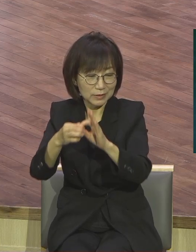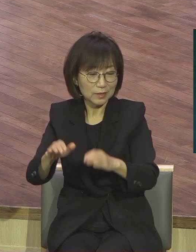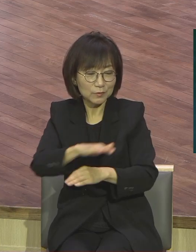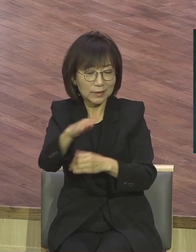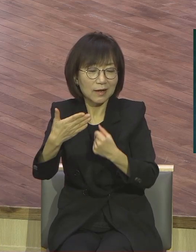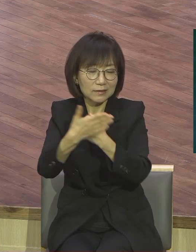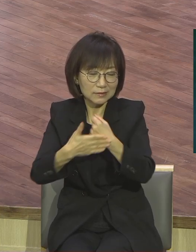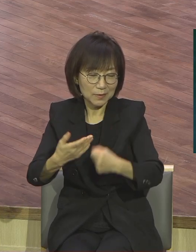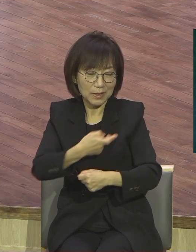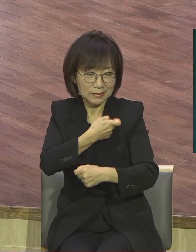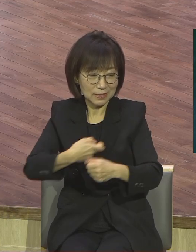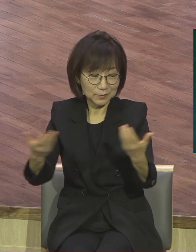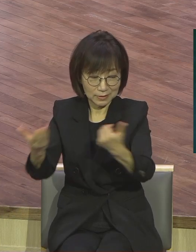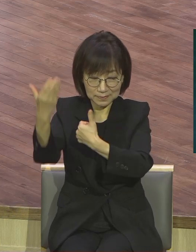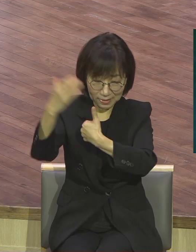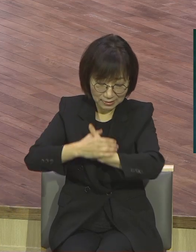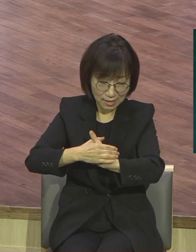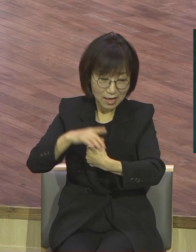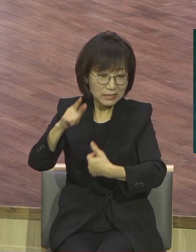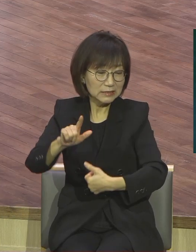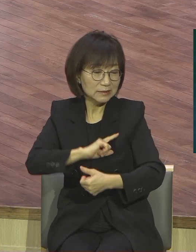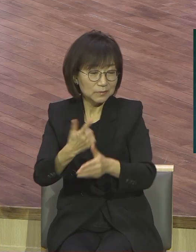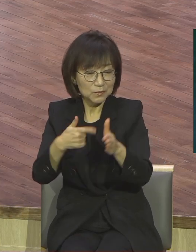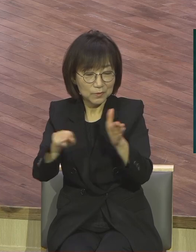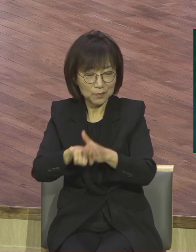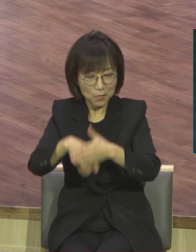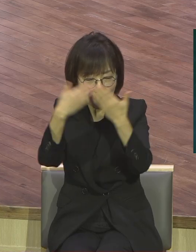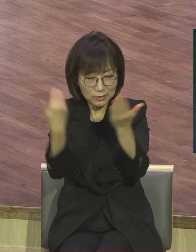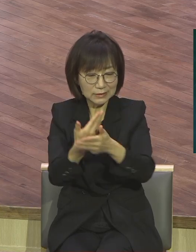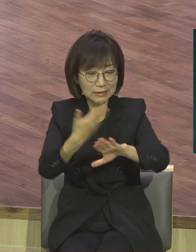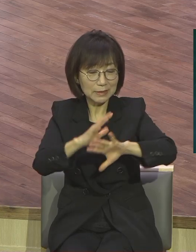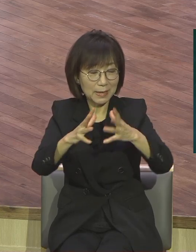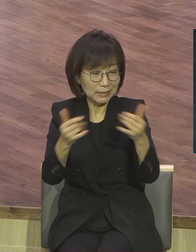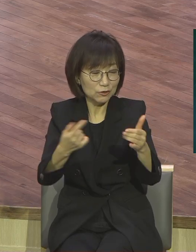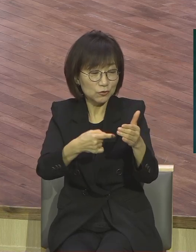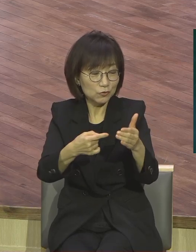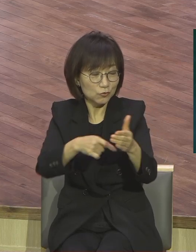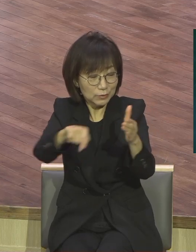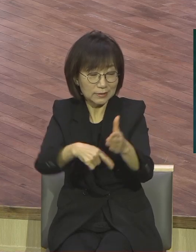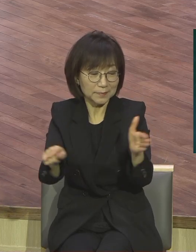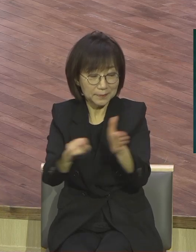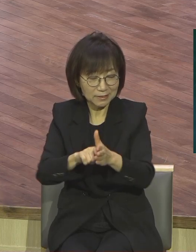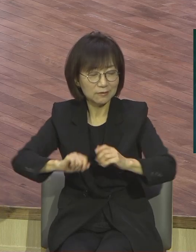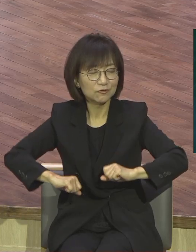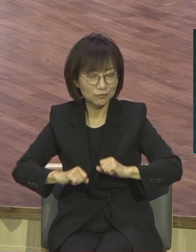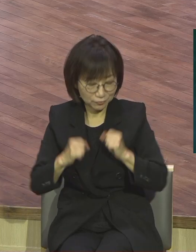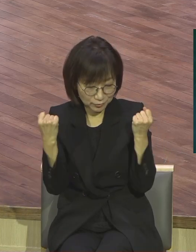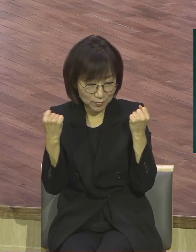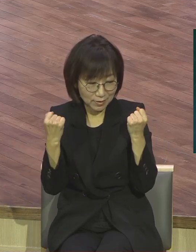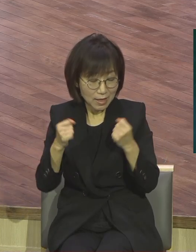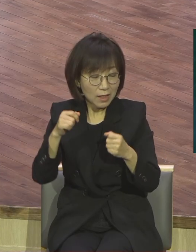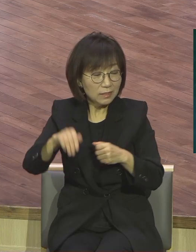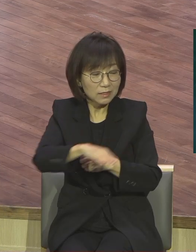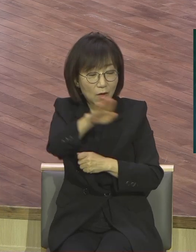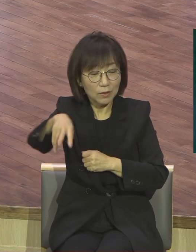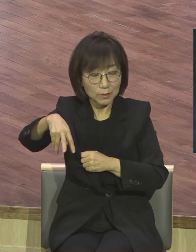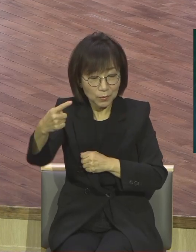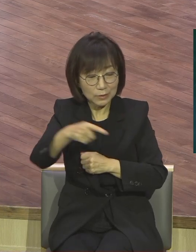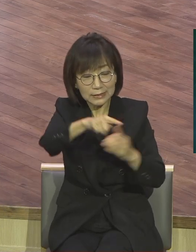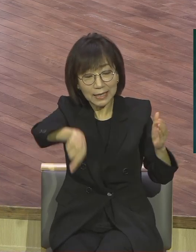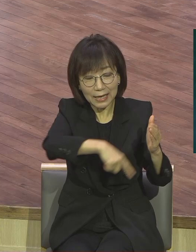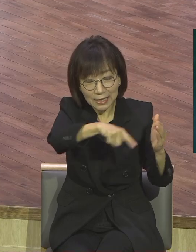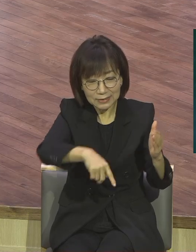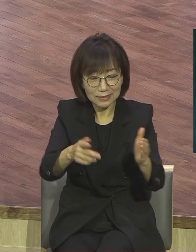우리가 은혜와 사도의 직분을 받아 그의 이름을 위하여 모든 이방인 중에서 믿어 순종하게 하나니 너희도 그들 중에서